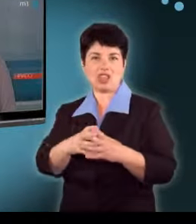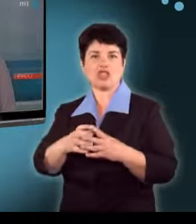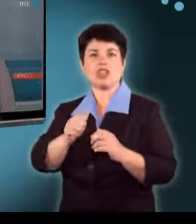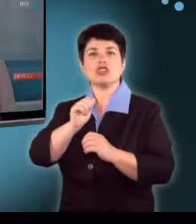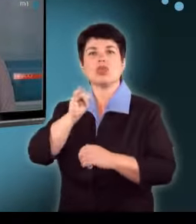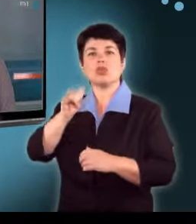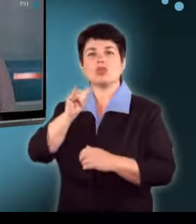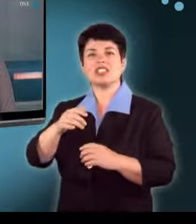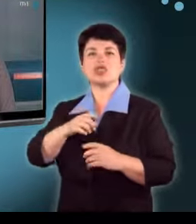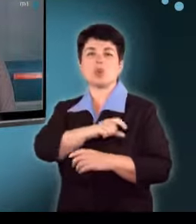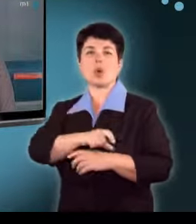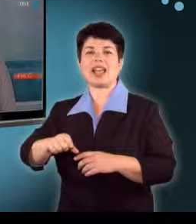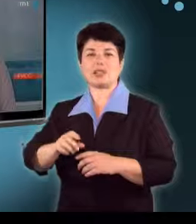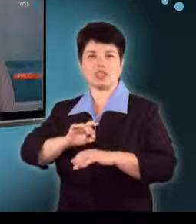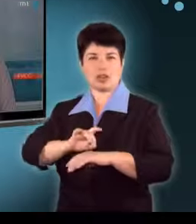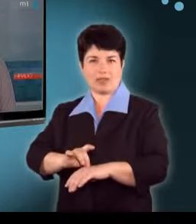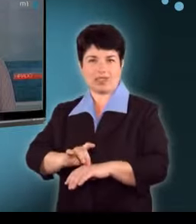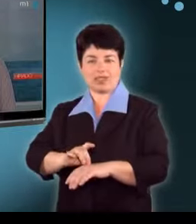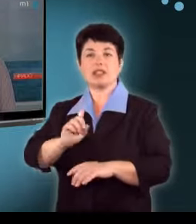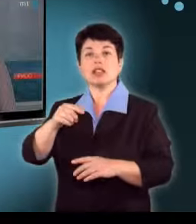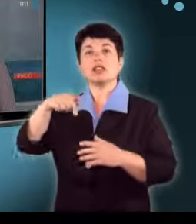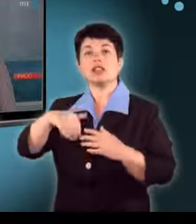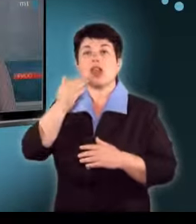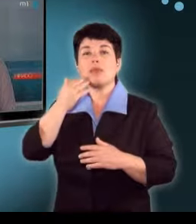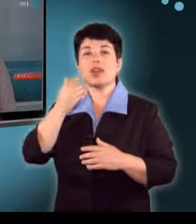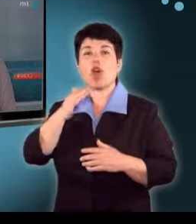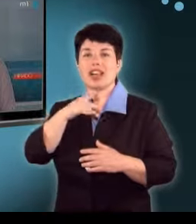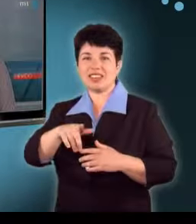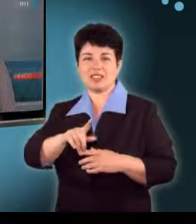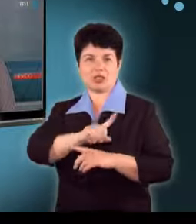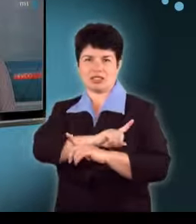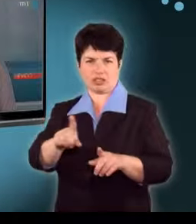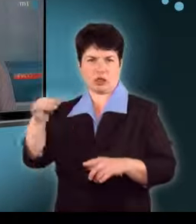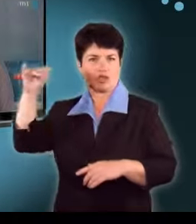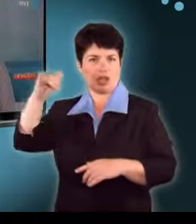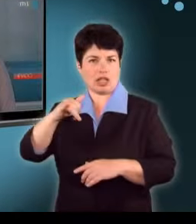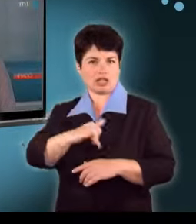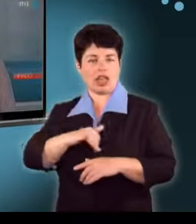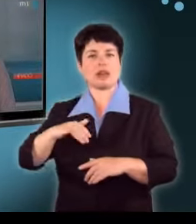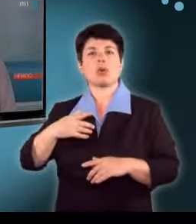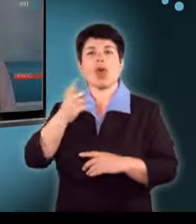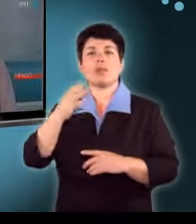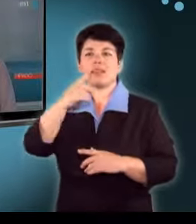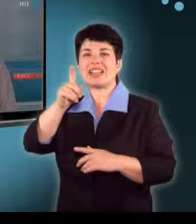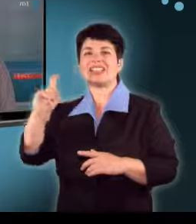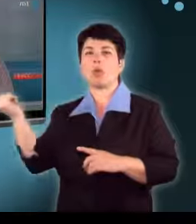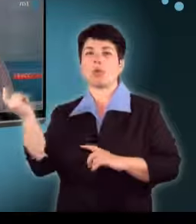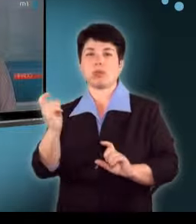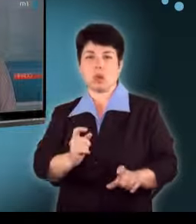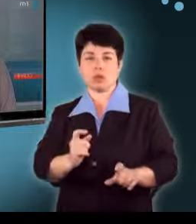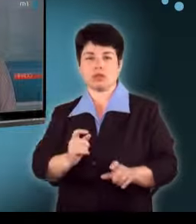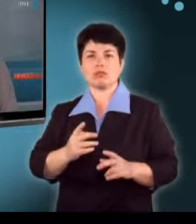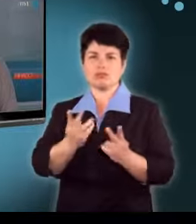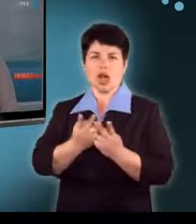Argentinában viszont egyelőre nem szállhatnak le azok a repülők, amelyek Mexikóvárosból érkeznek. Hasonló korlátozást vezetett be Kuba